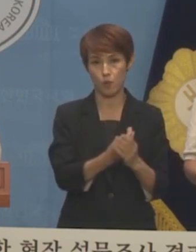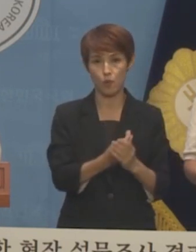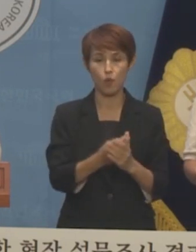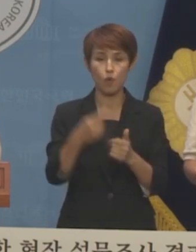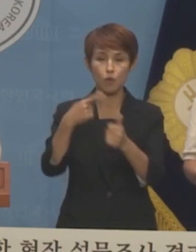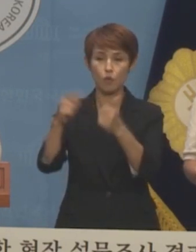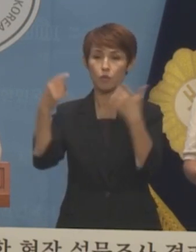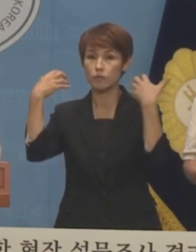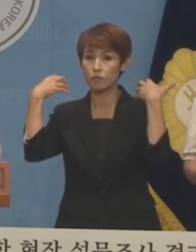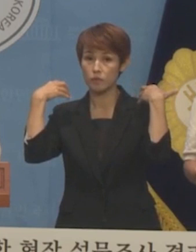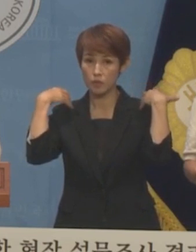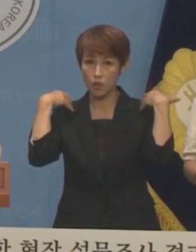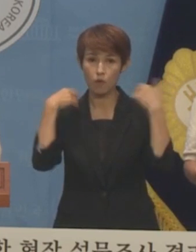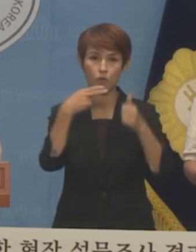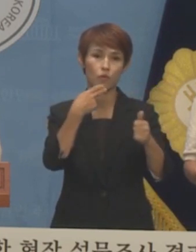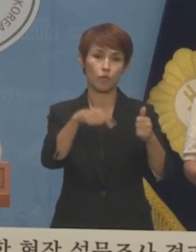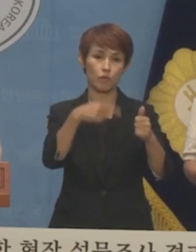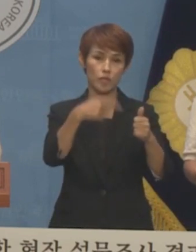교육청과